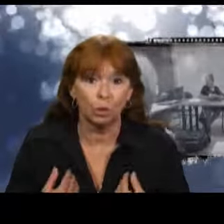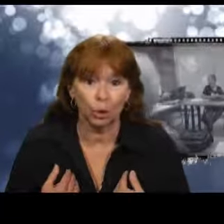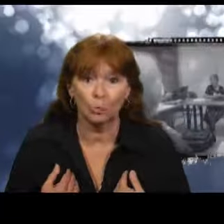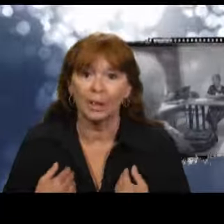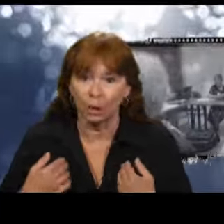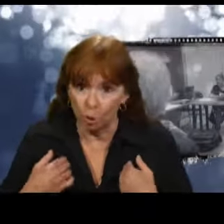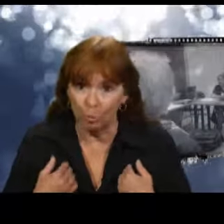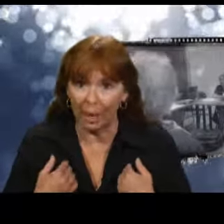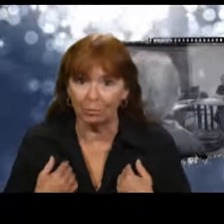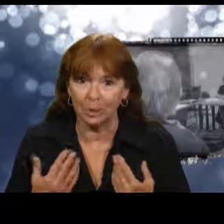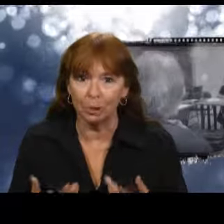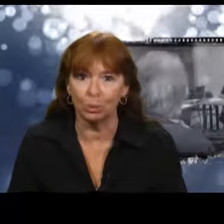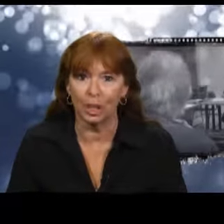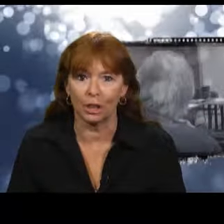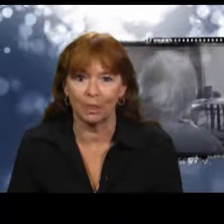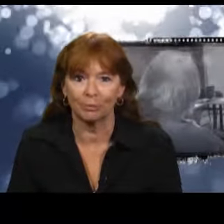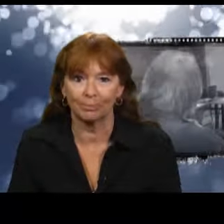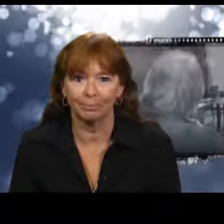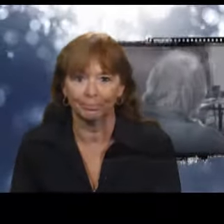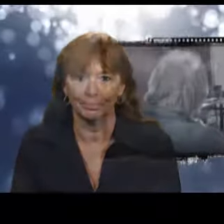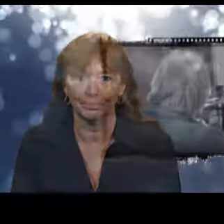sommes nous-mêmes des usagers?